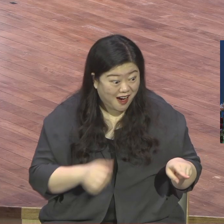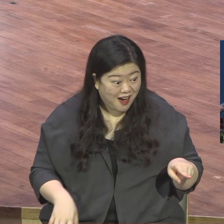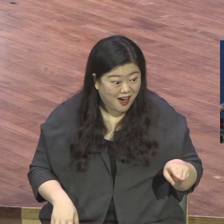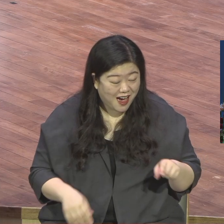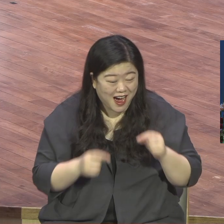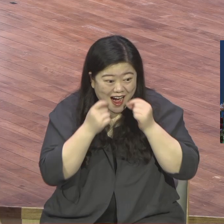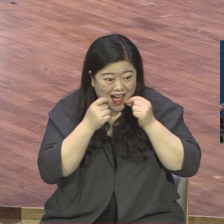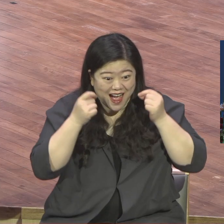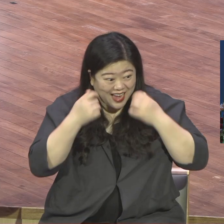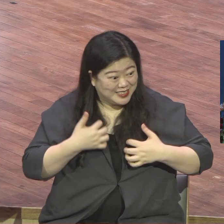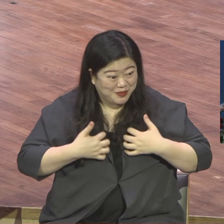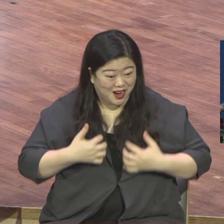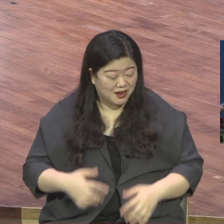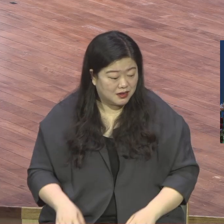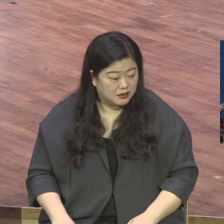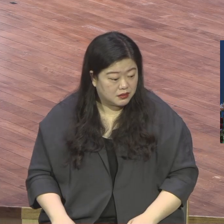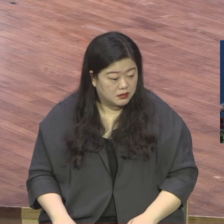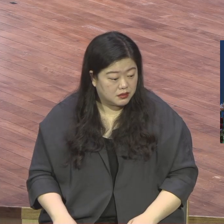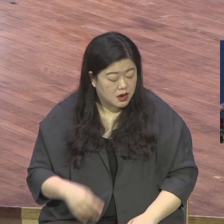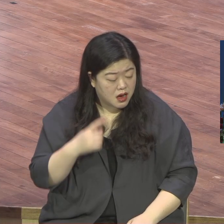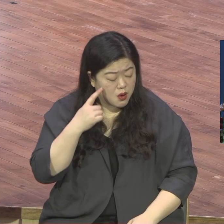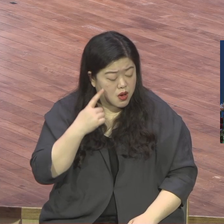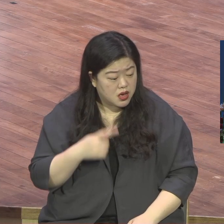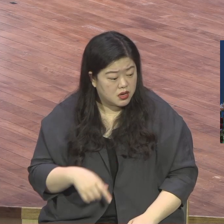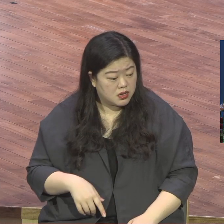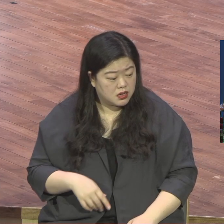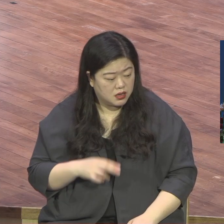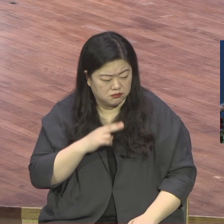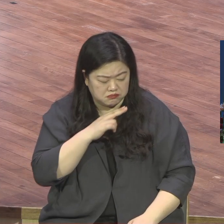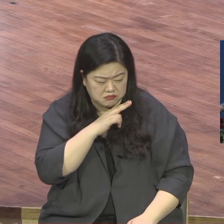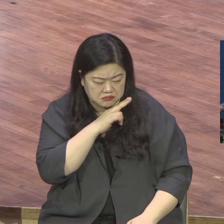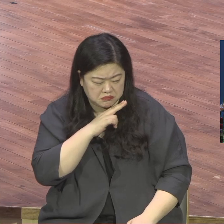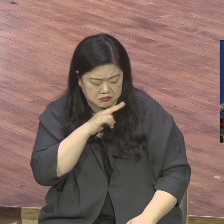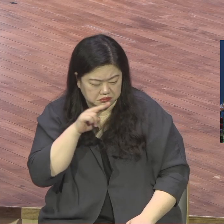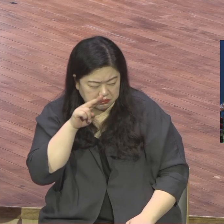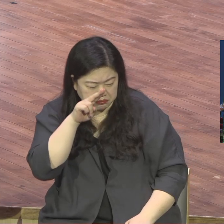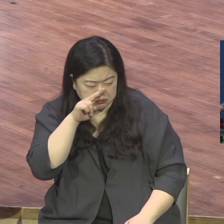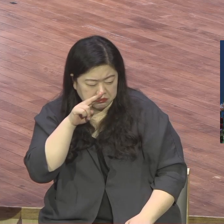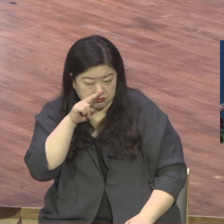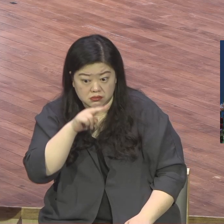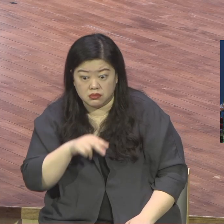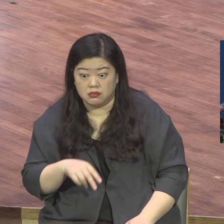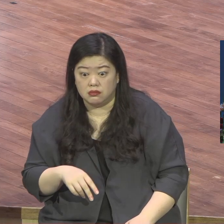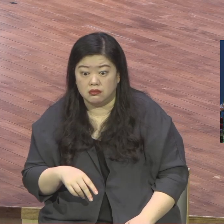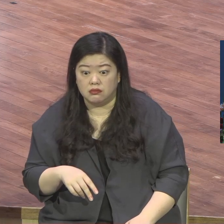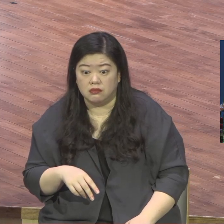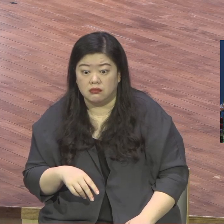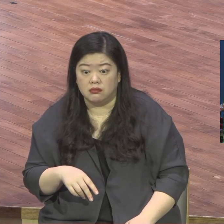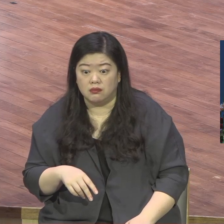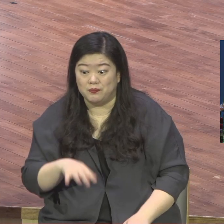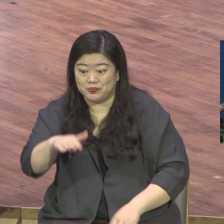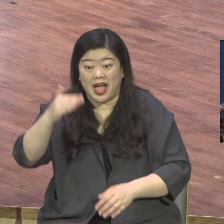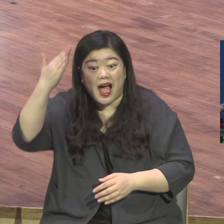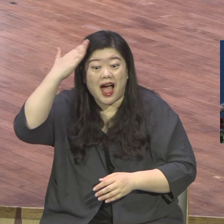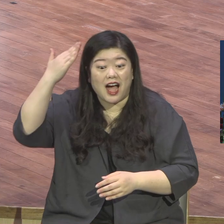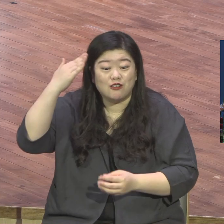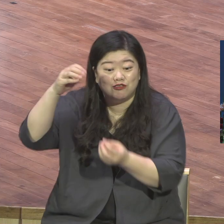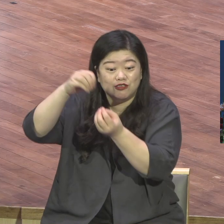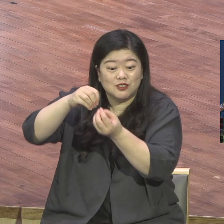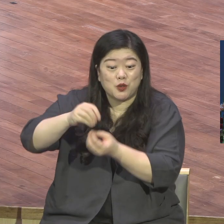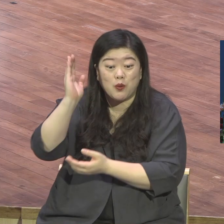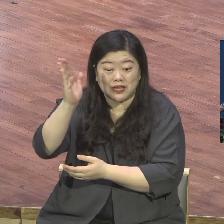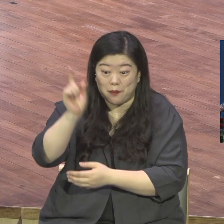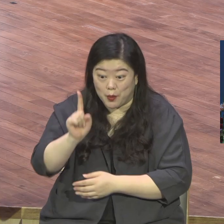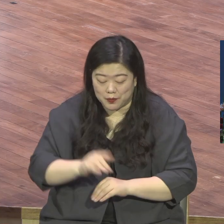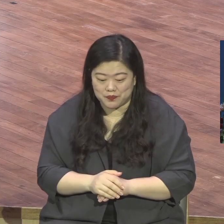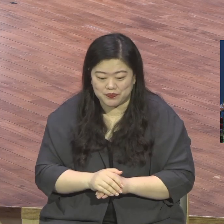뭐요? 배가 아프다. 왜 배가 아픕니까? 축복하고 같이 사촌이 그렇게 부자가 되었으니까 축복해